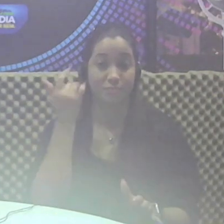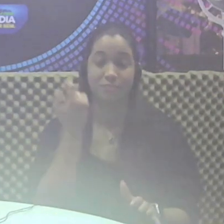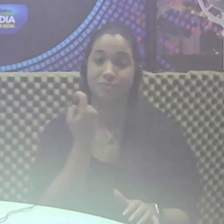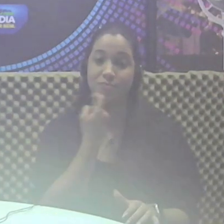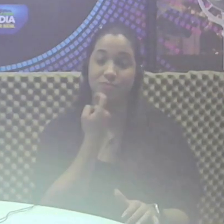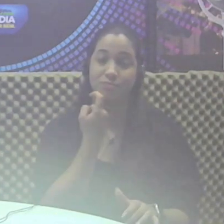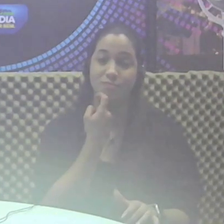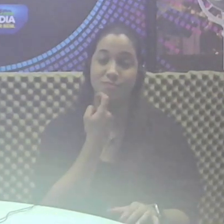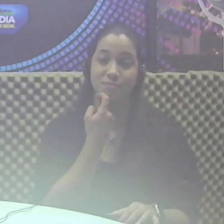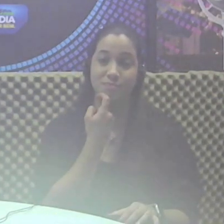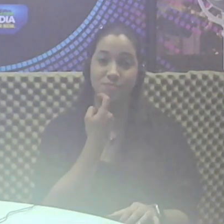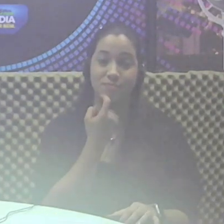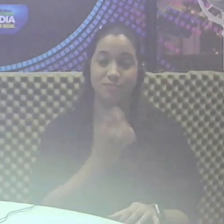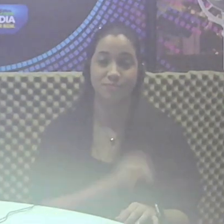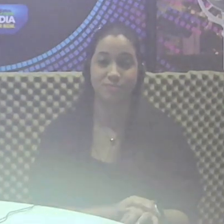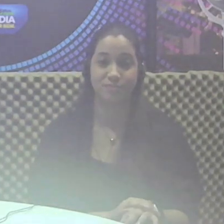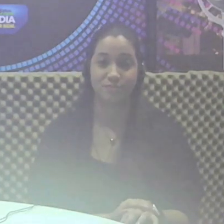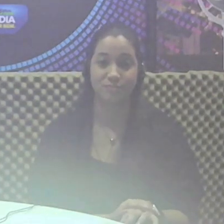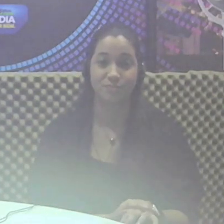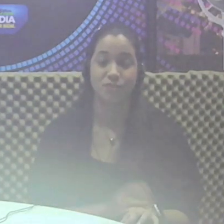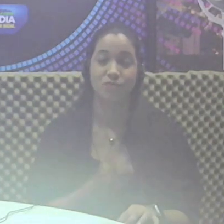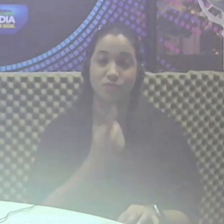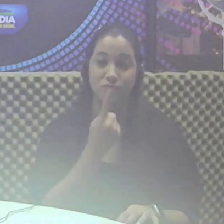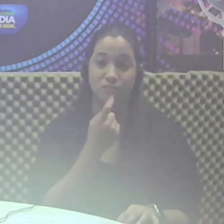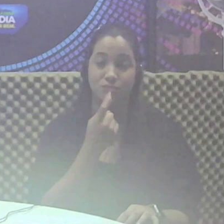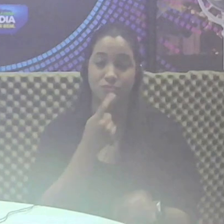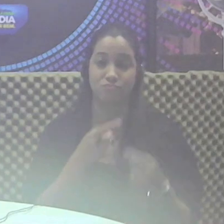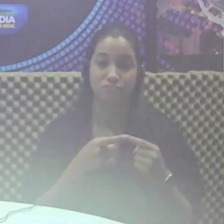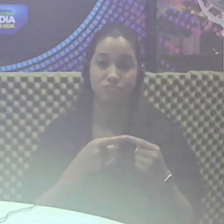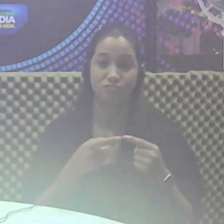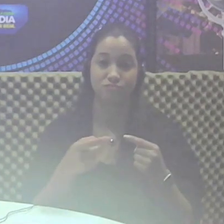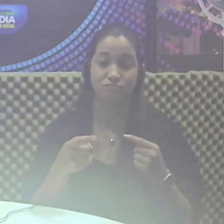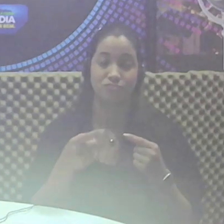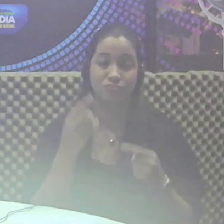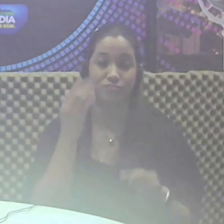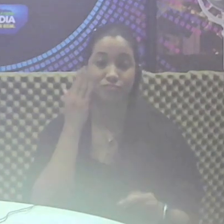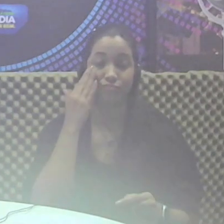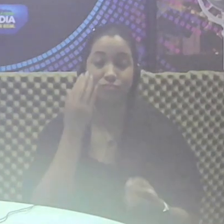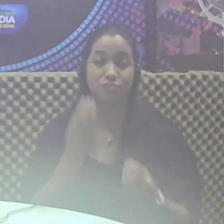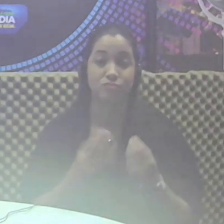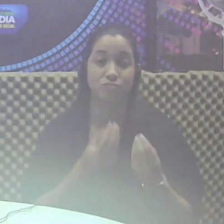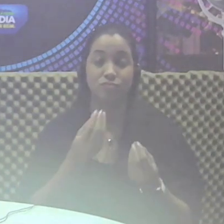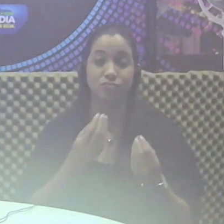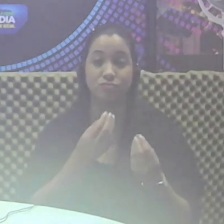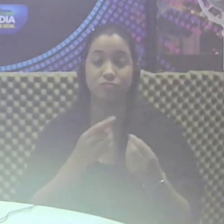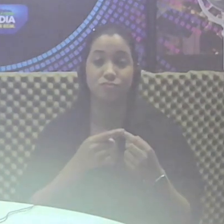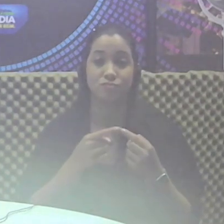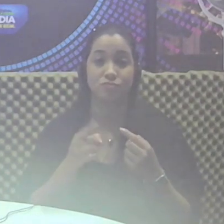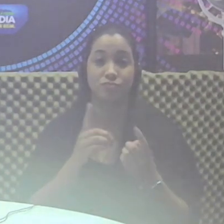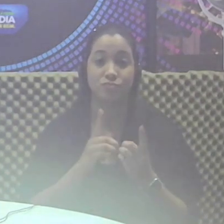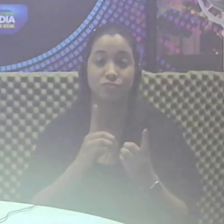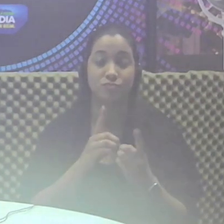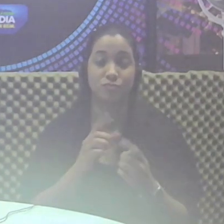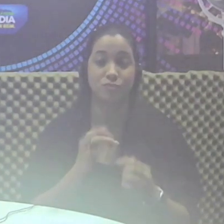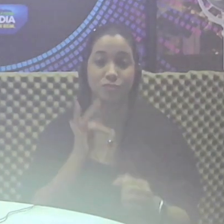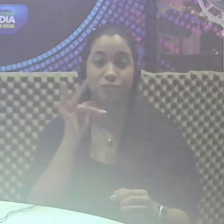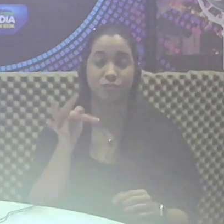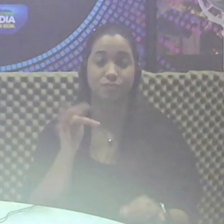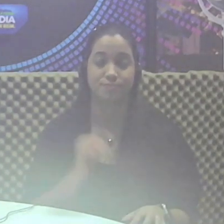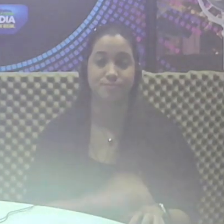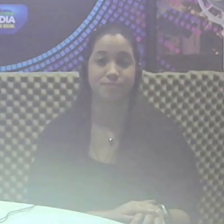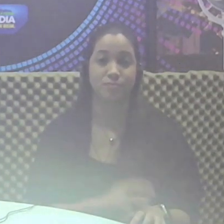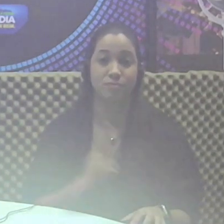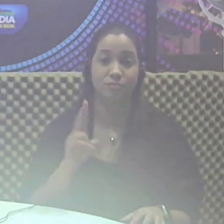sexta-feira. Devido ao feriado prolongado, saiba como ficam os atendimentos nos próximos dias. As UBSs